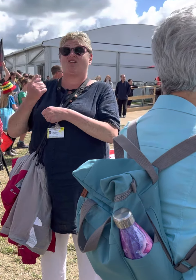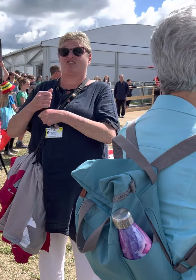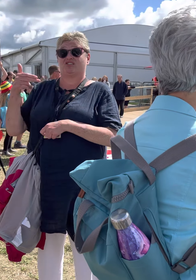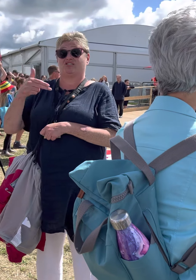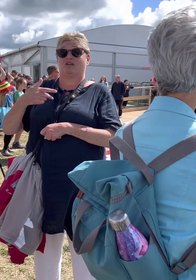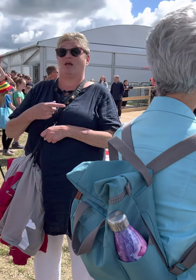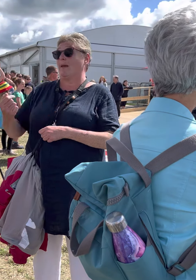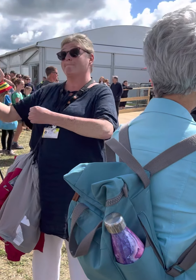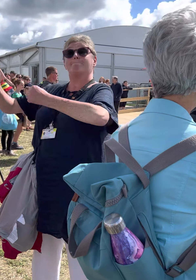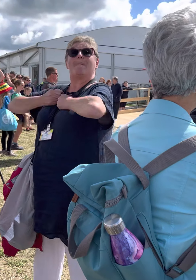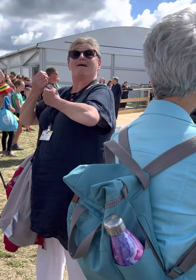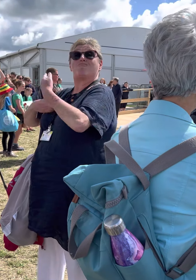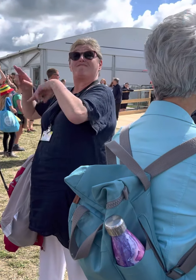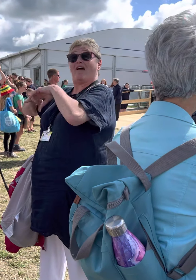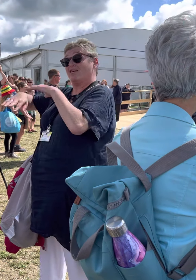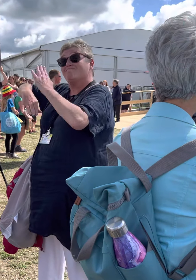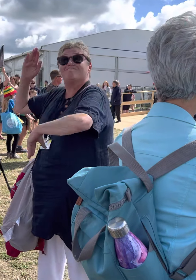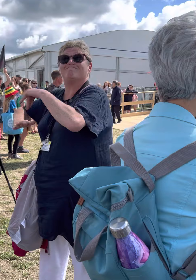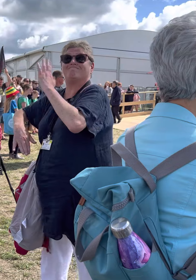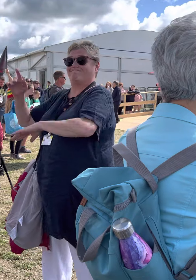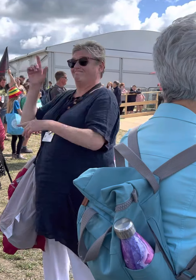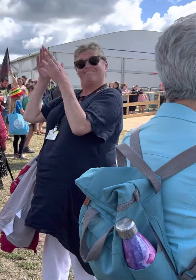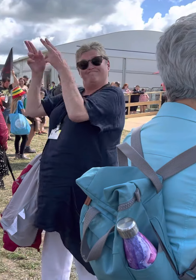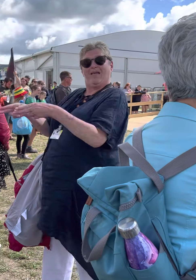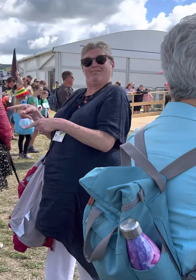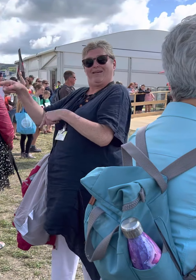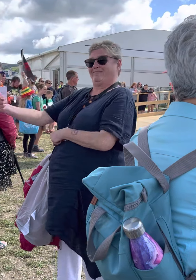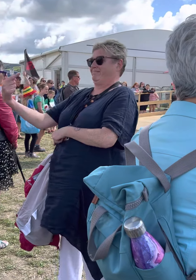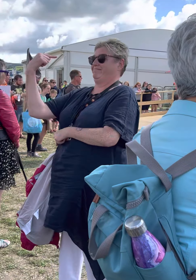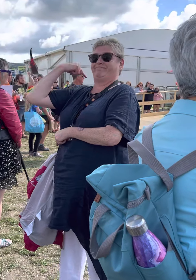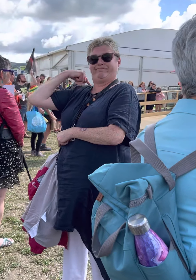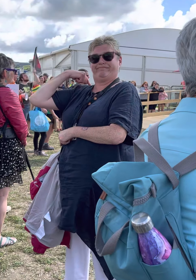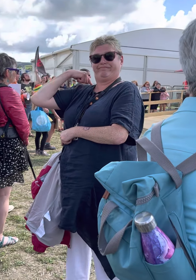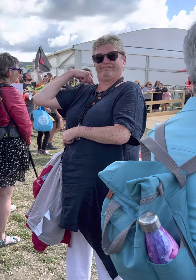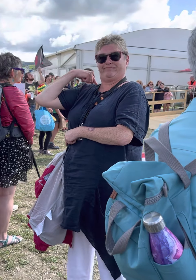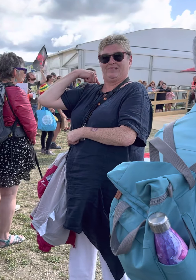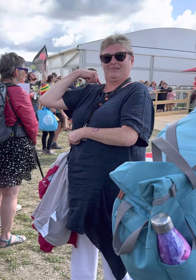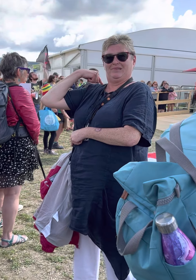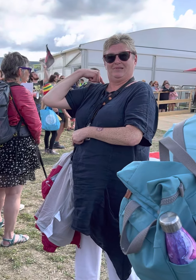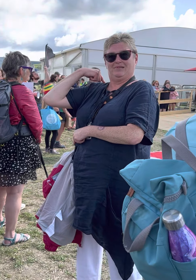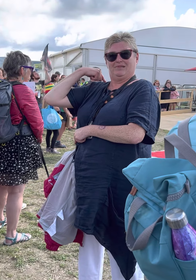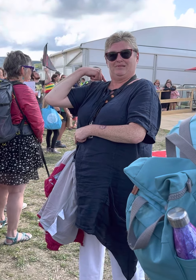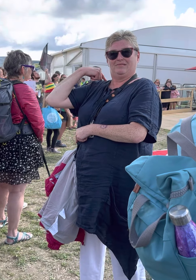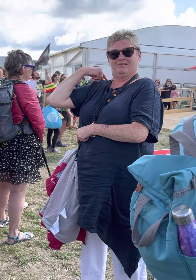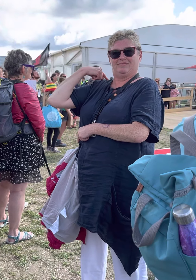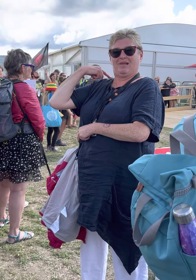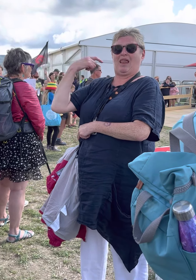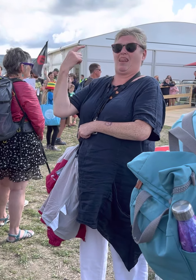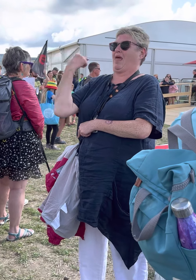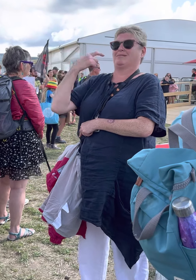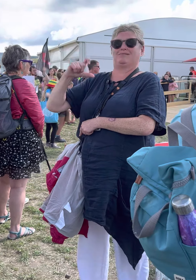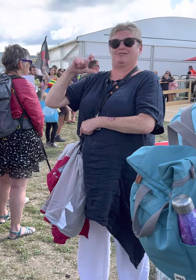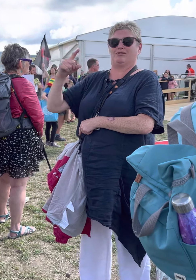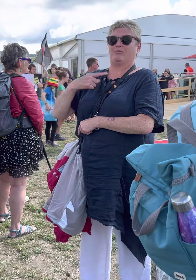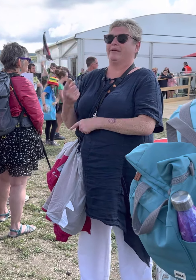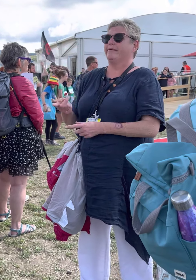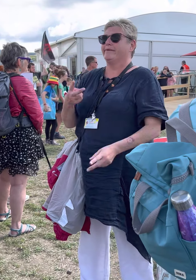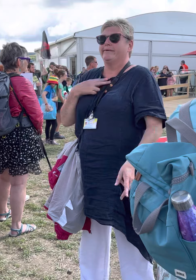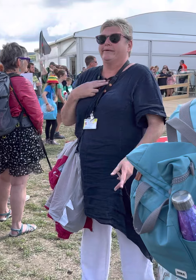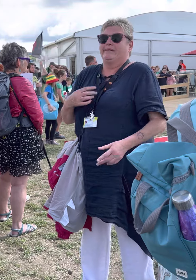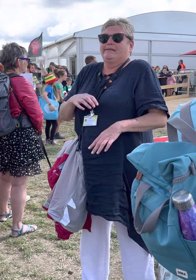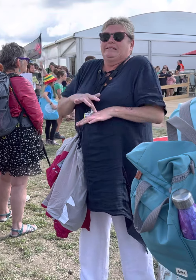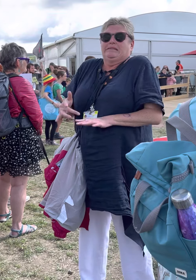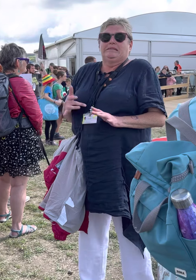taid fydd ar i adeiladu'r adeilad nôl a dechrau'r canrif diwetha, so mae ychydig bach yn